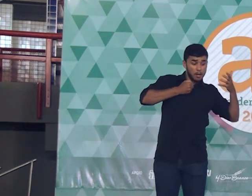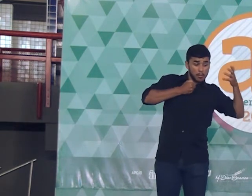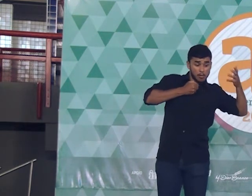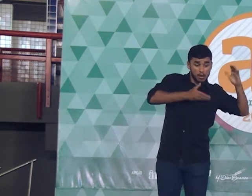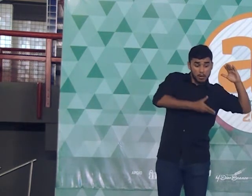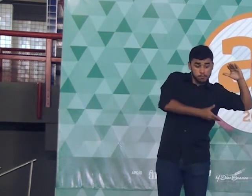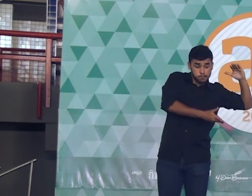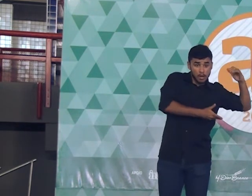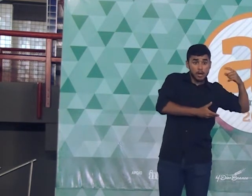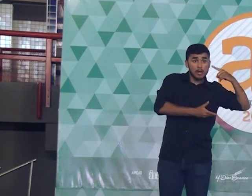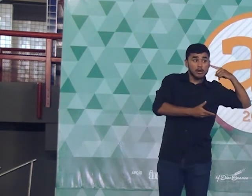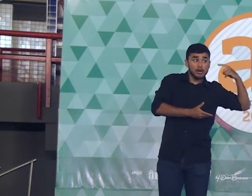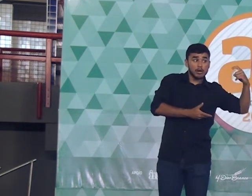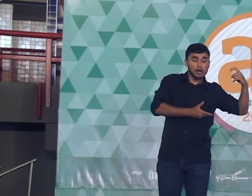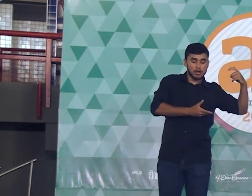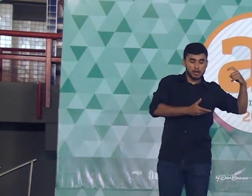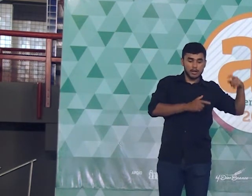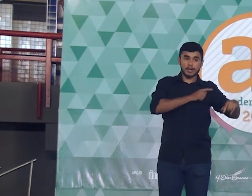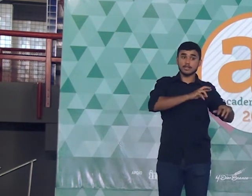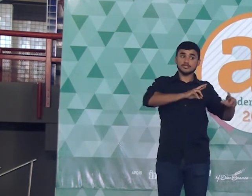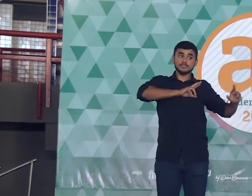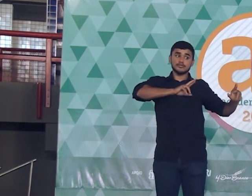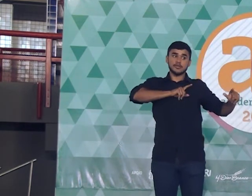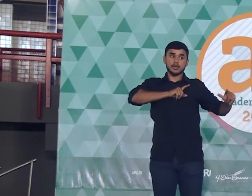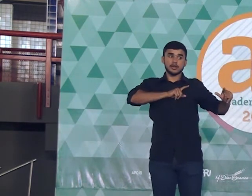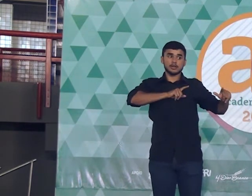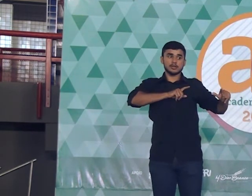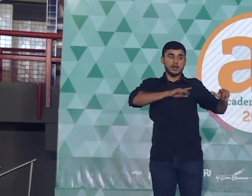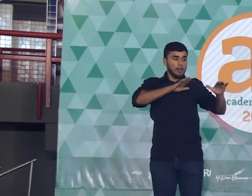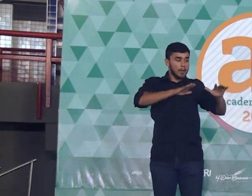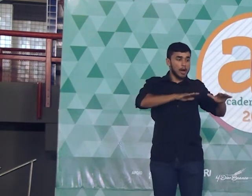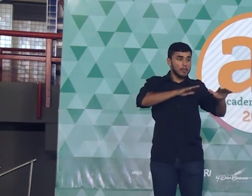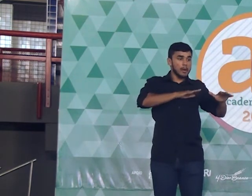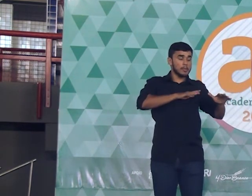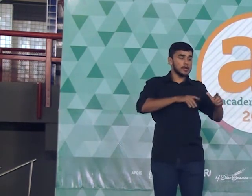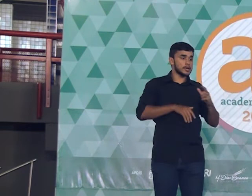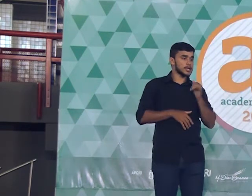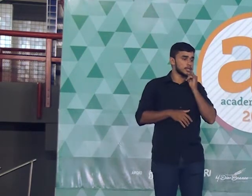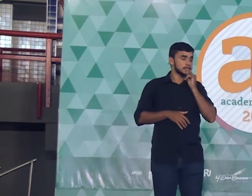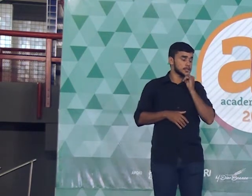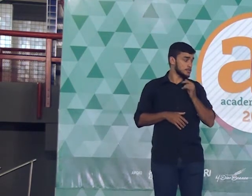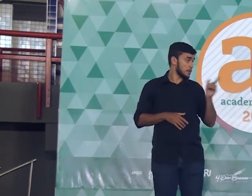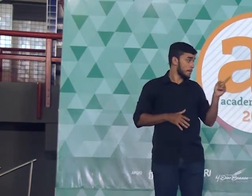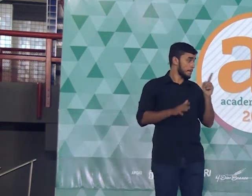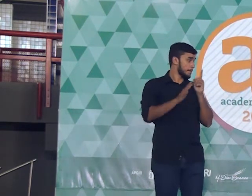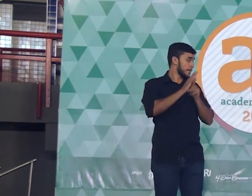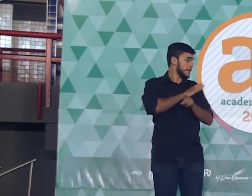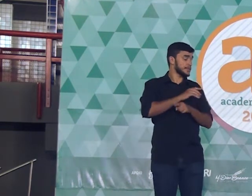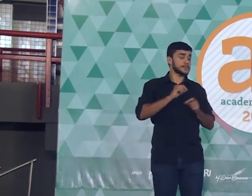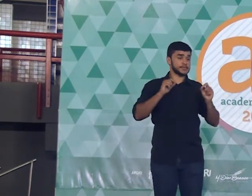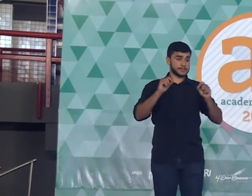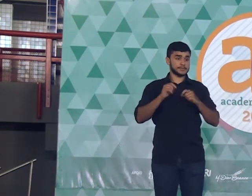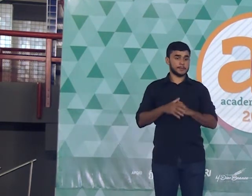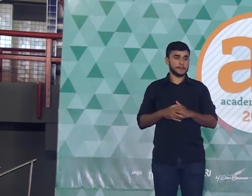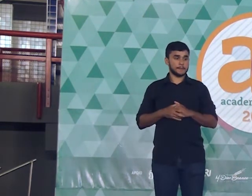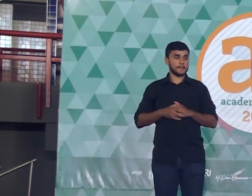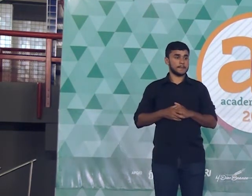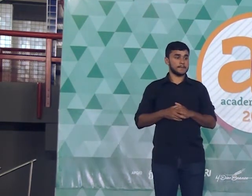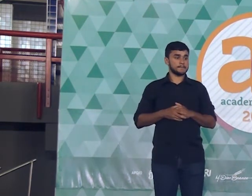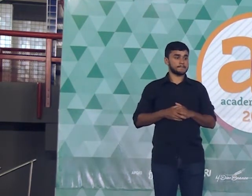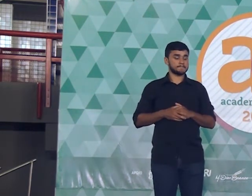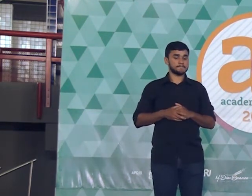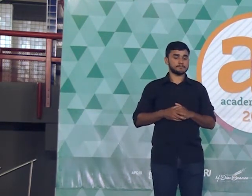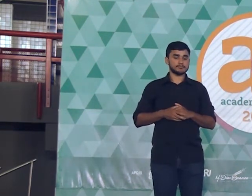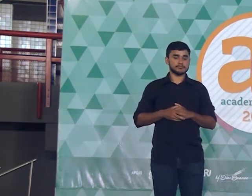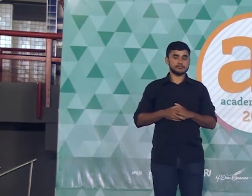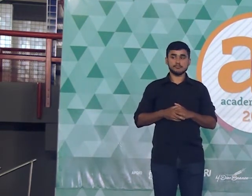que vai através do sinal eletrônico, através dos cabos. Na nossa questão aqui, ele diz para você que o som